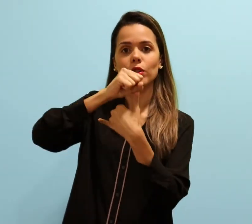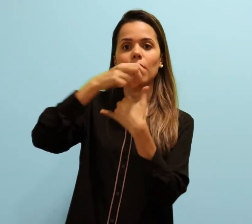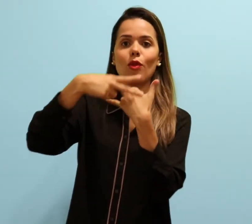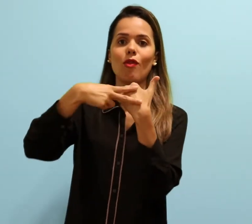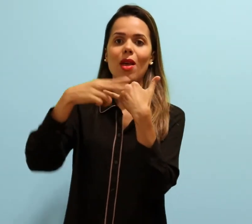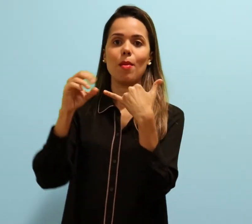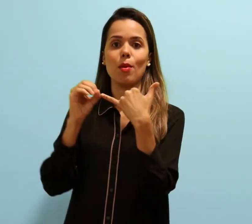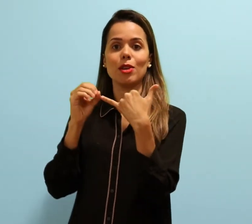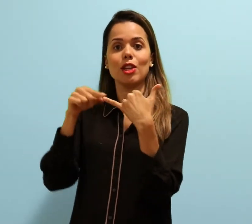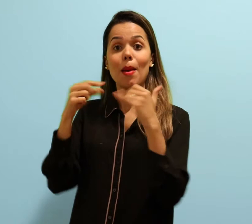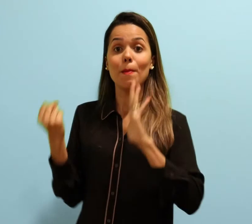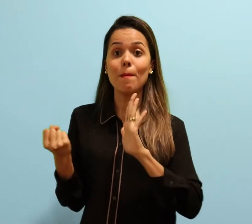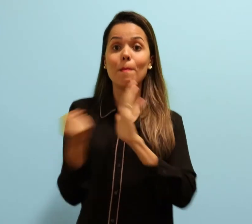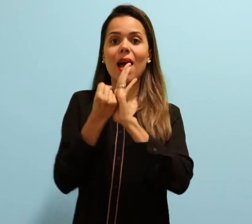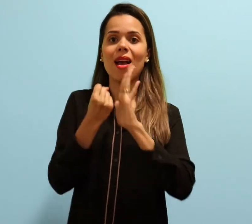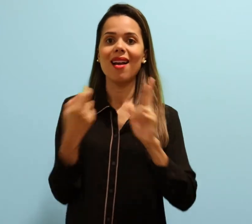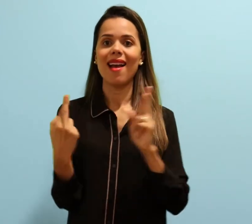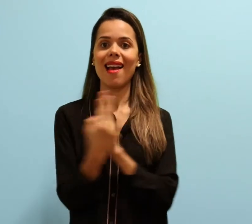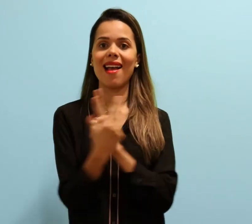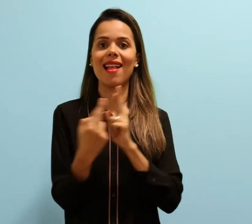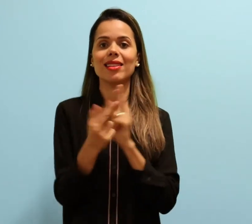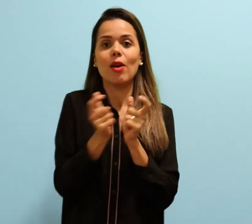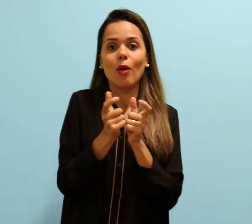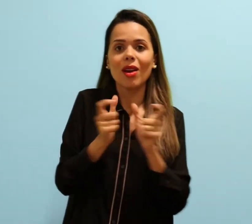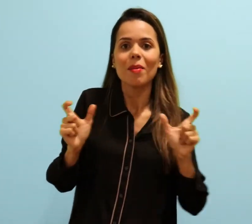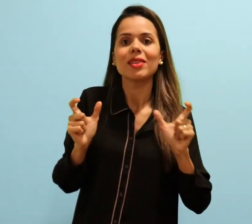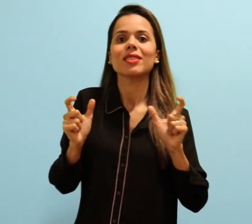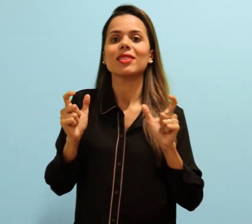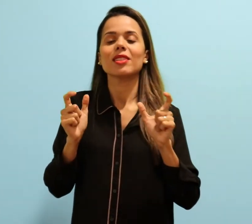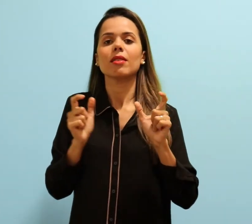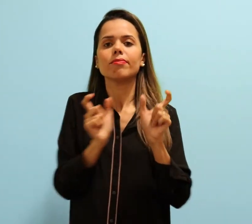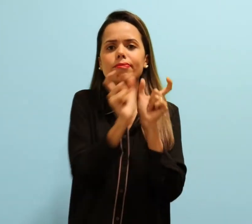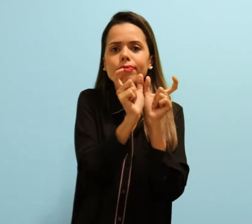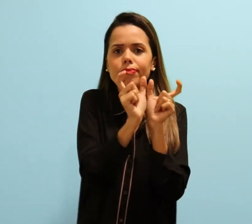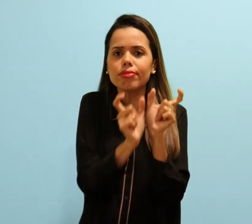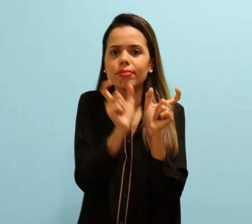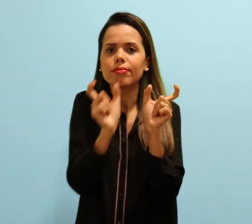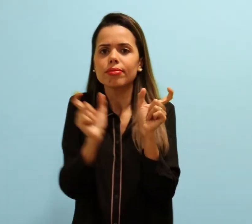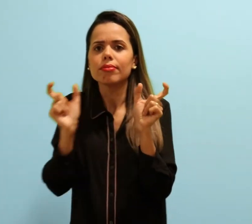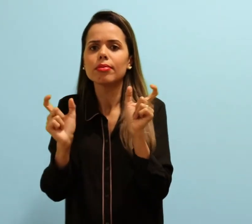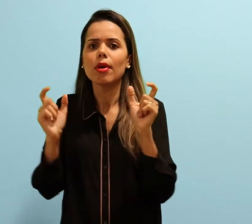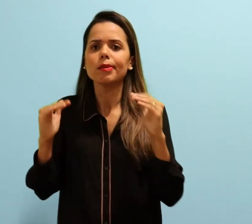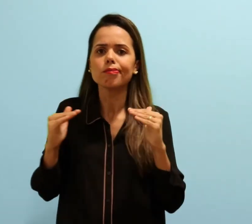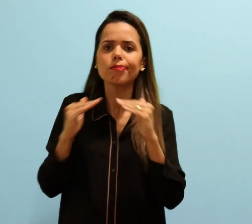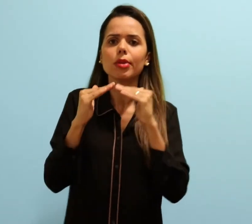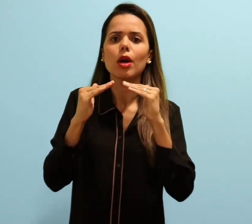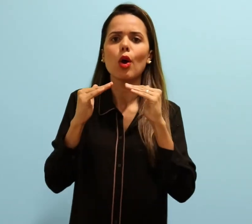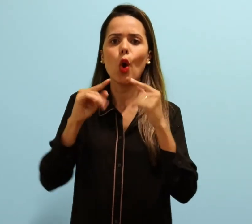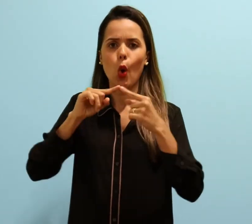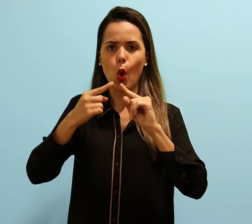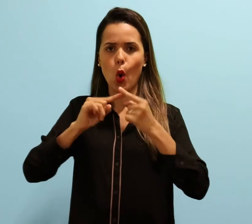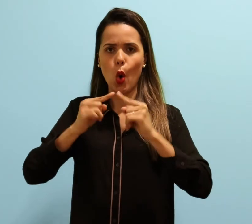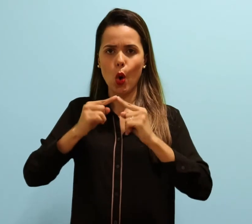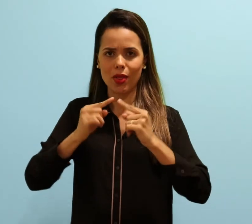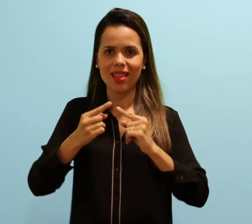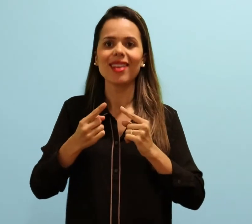sujeito, verbo, objeto é que vai marcar essa ordenação, essa organização e